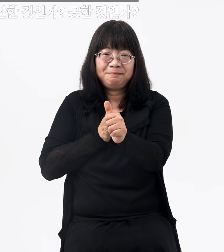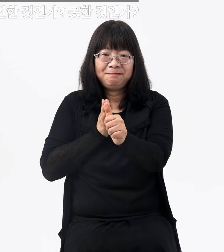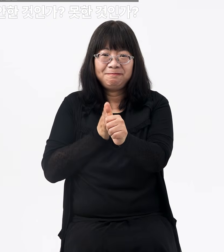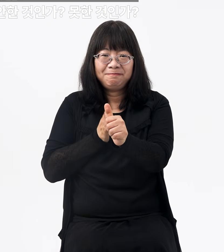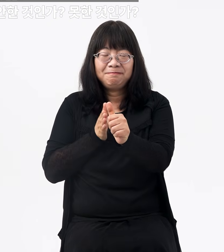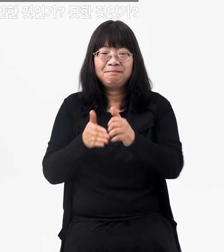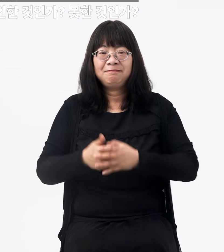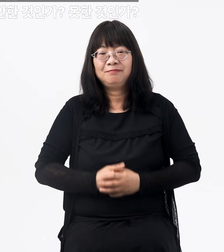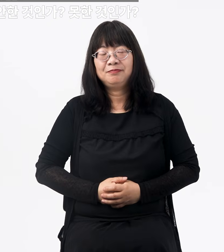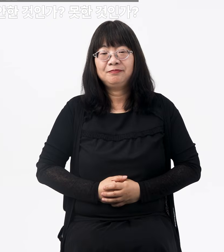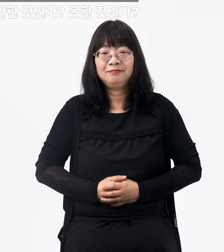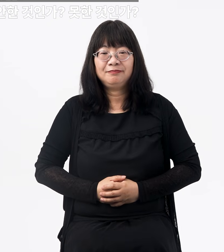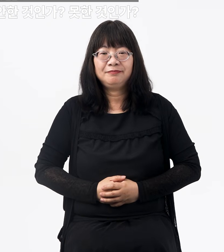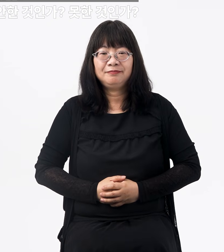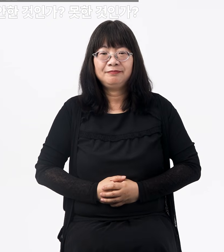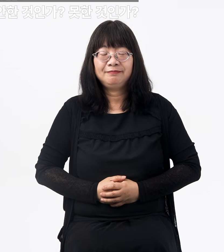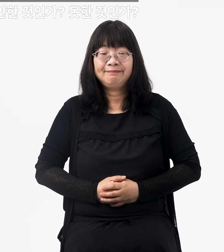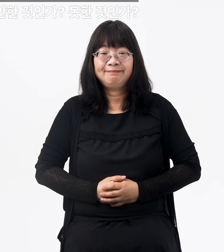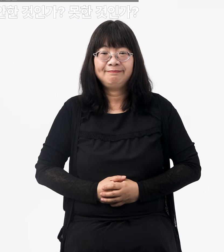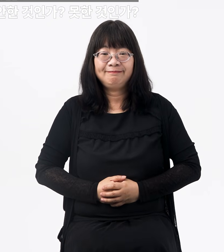주시기 바랍니다.